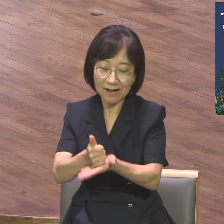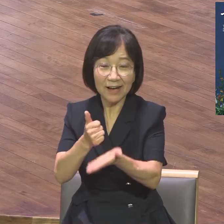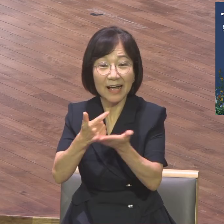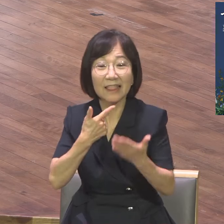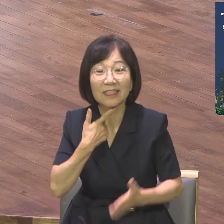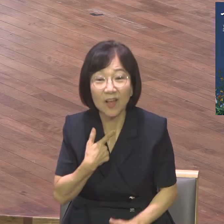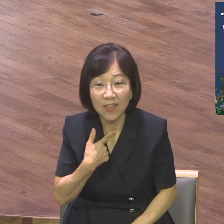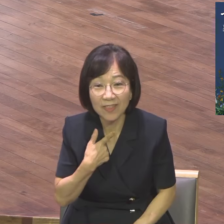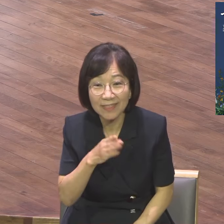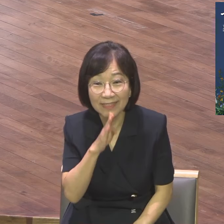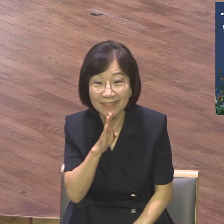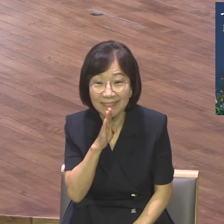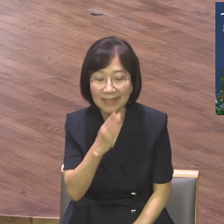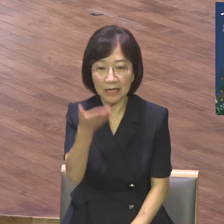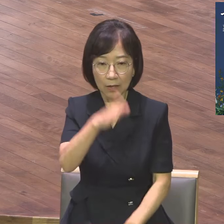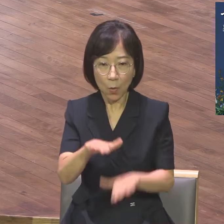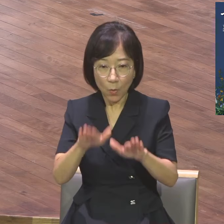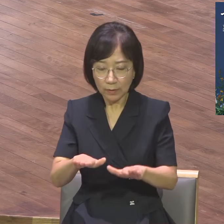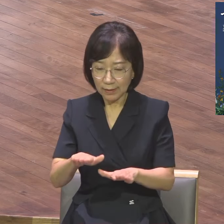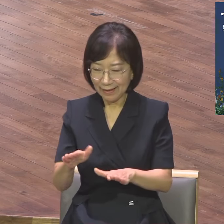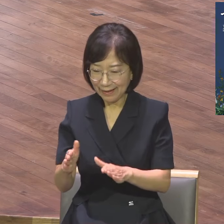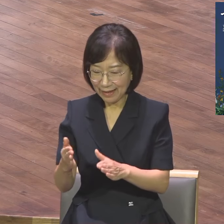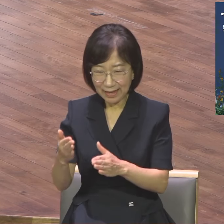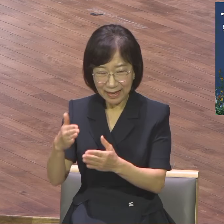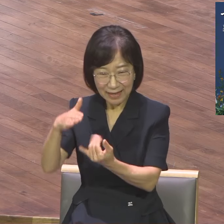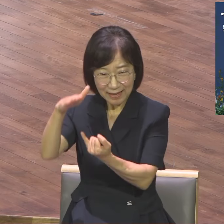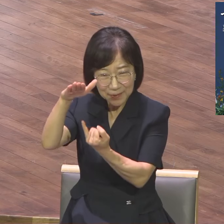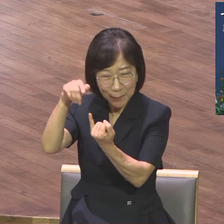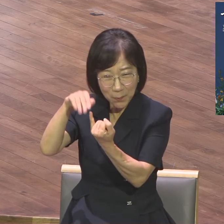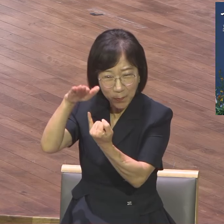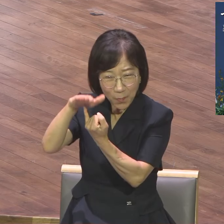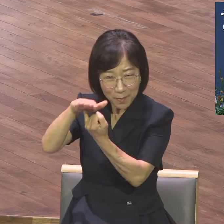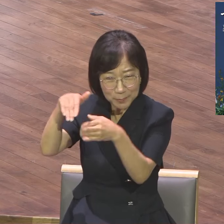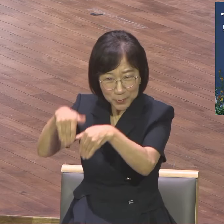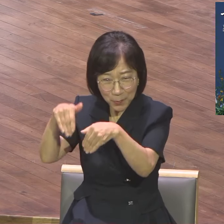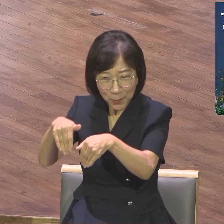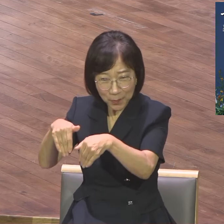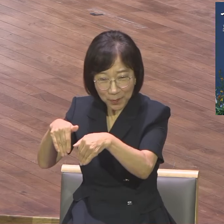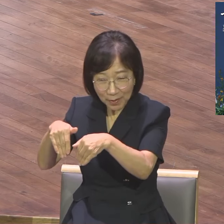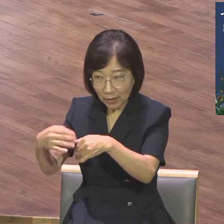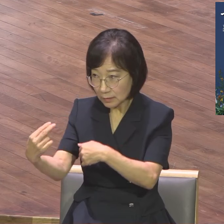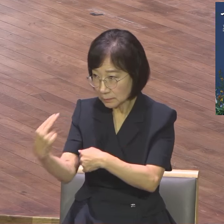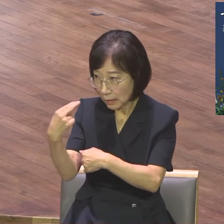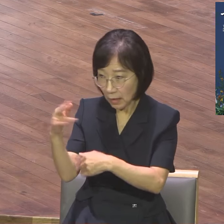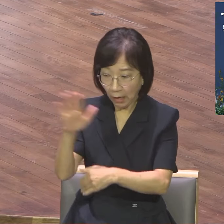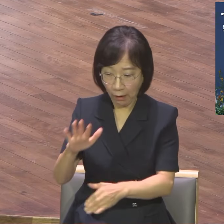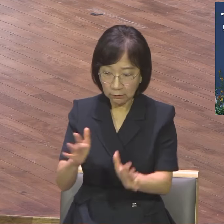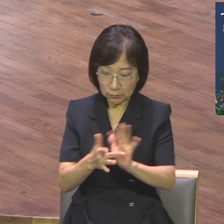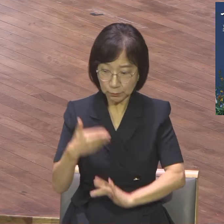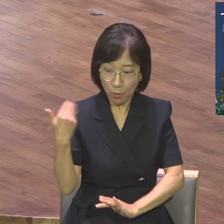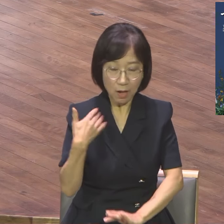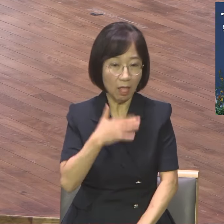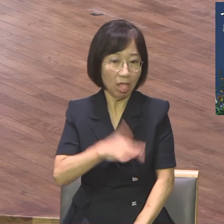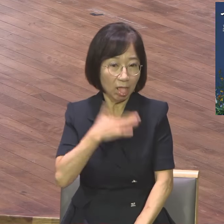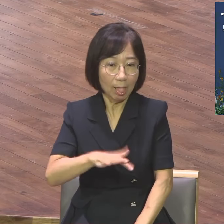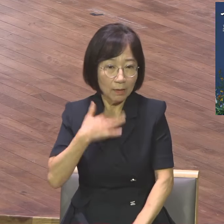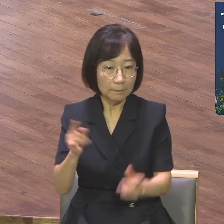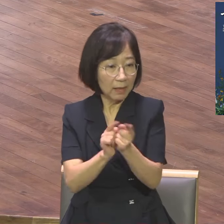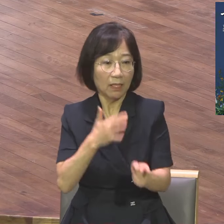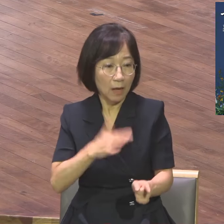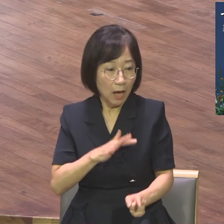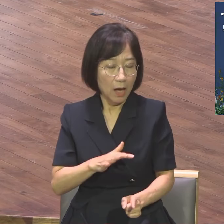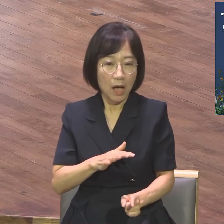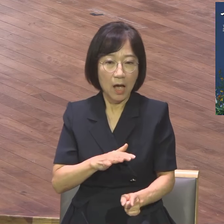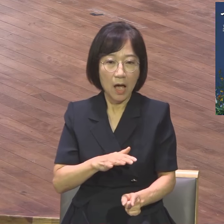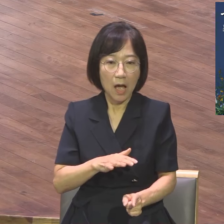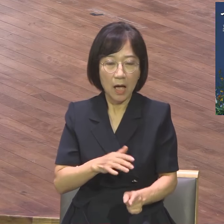연약한 여종 앞에서 예수님을 부인하는 비겁한 모습. 베드로는